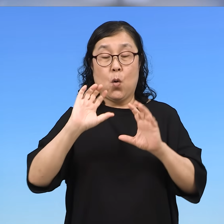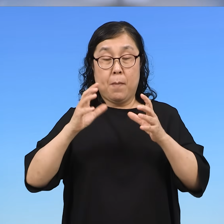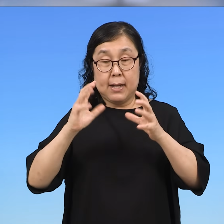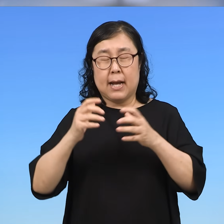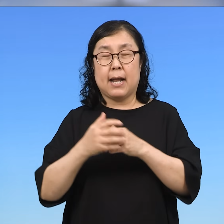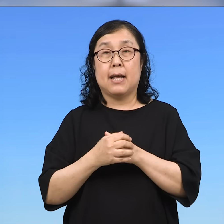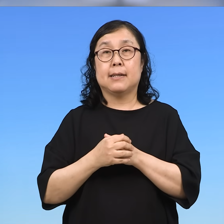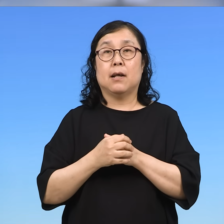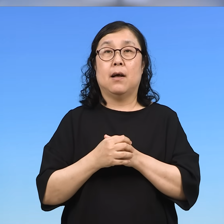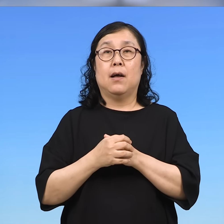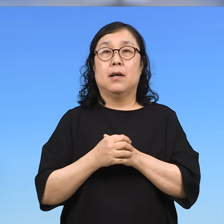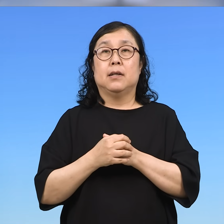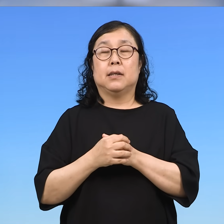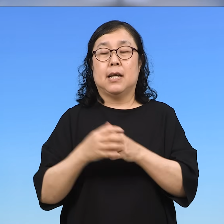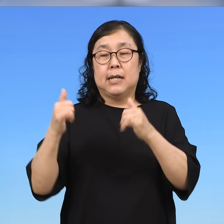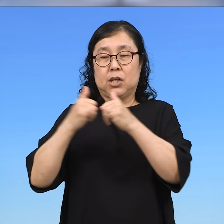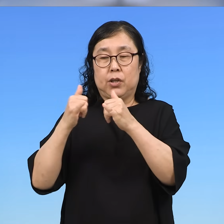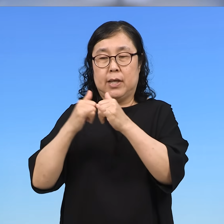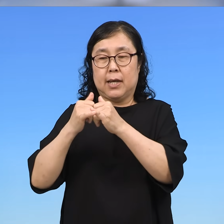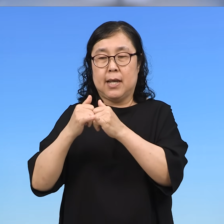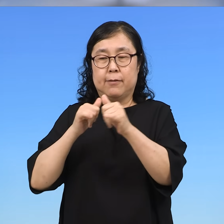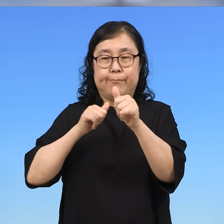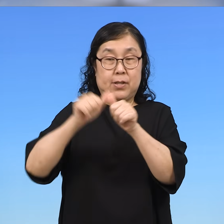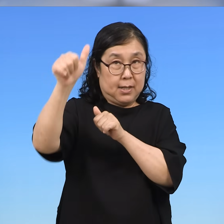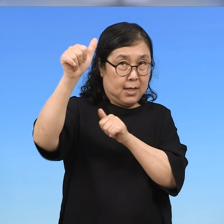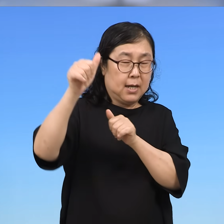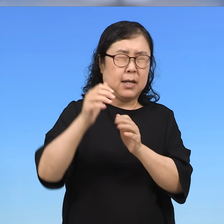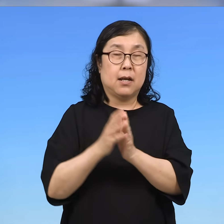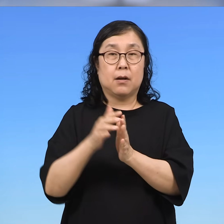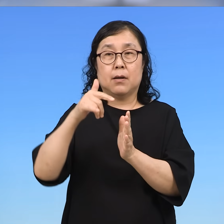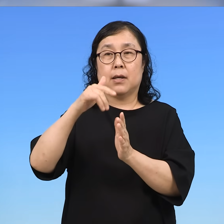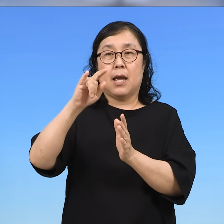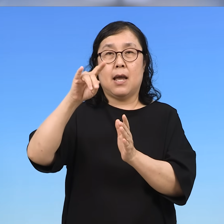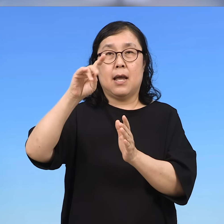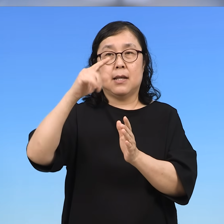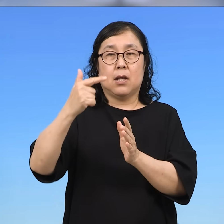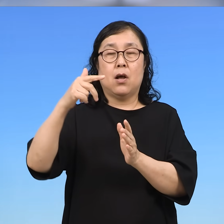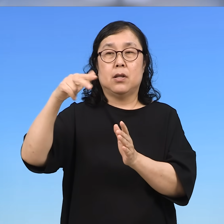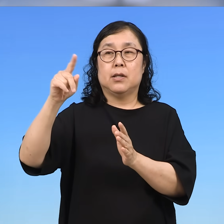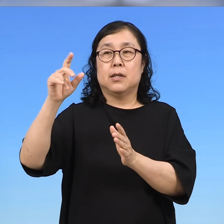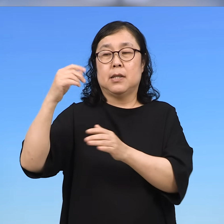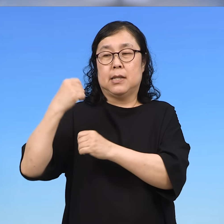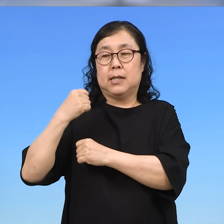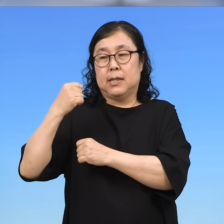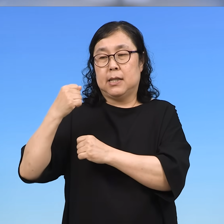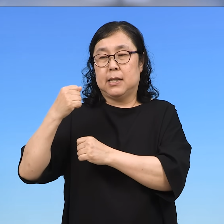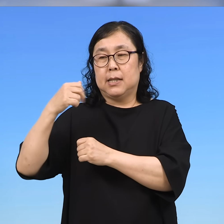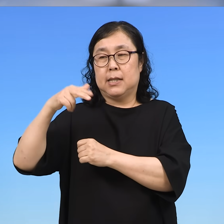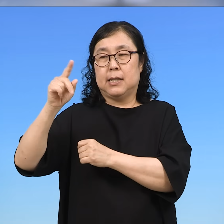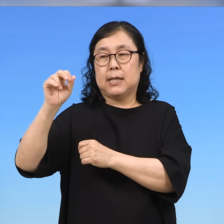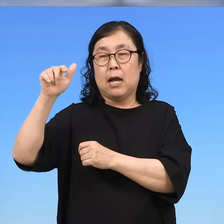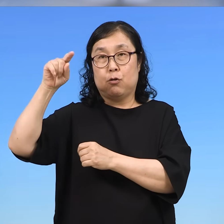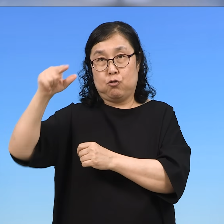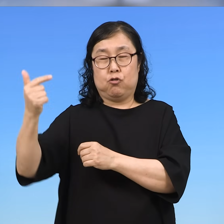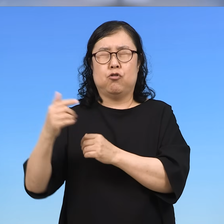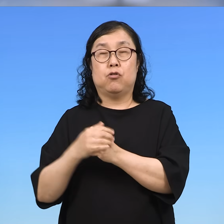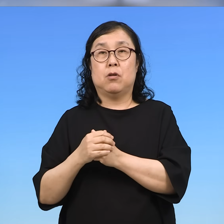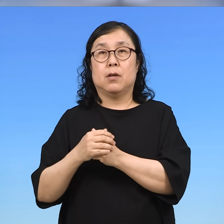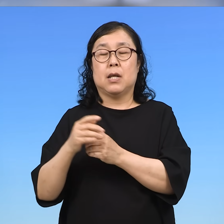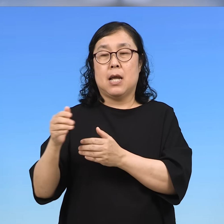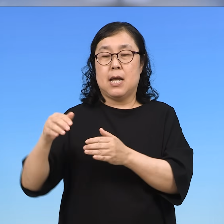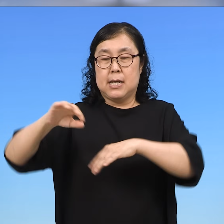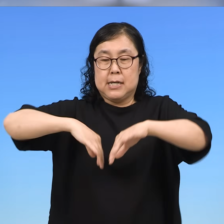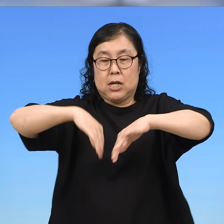개선 장군이라 그러죠. 이제 그 승리한 장군은 앞세우고 이제 시가 행진을 하잖아요. 마차를